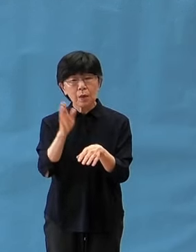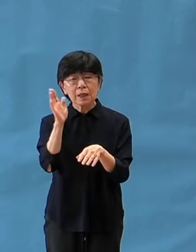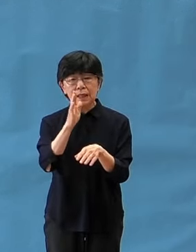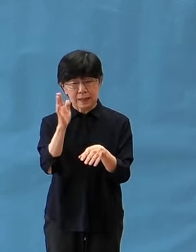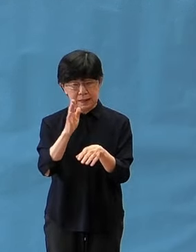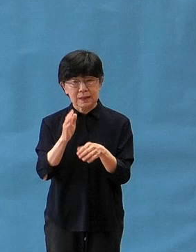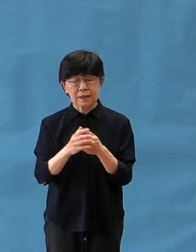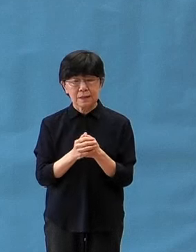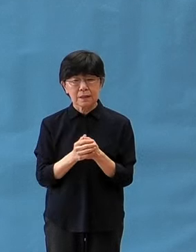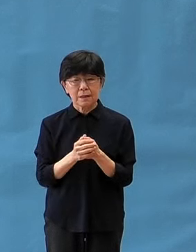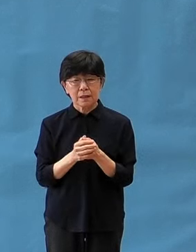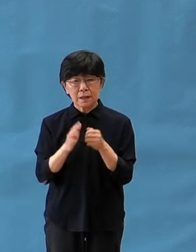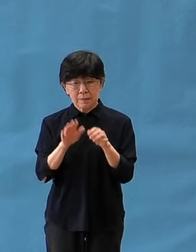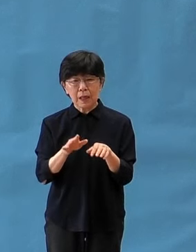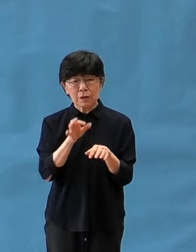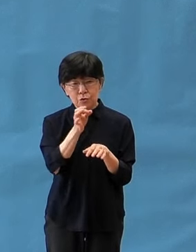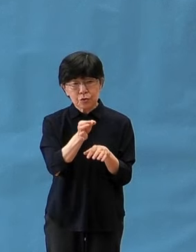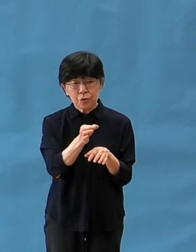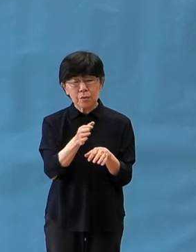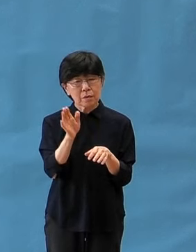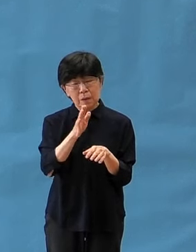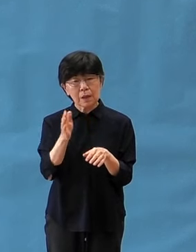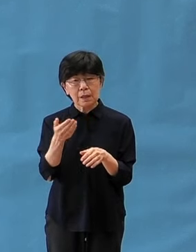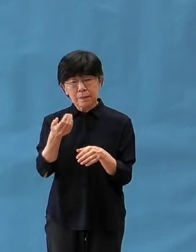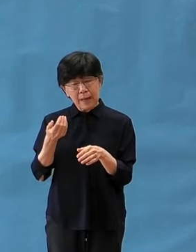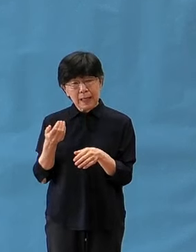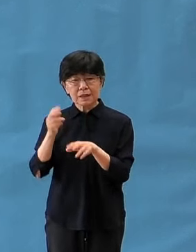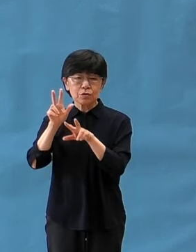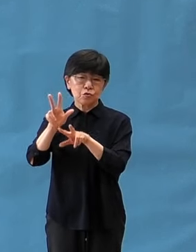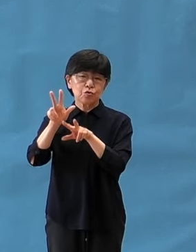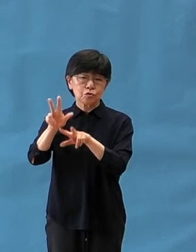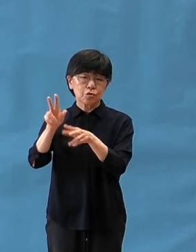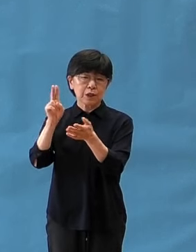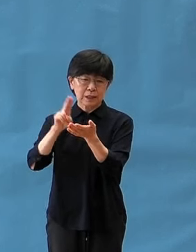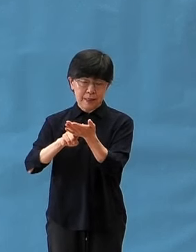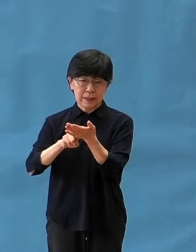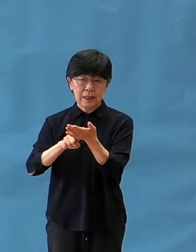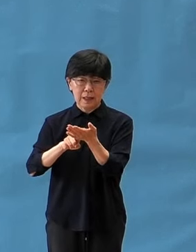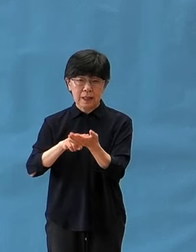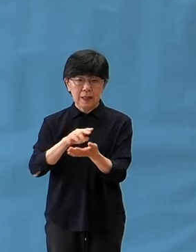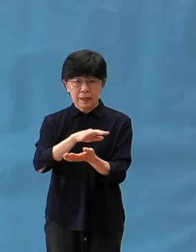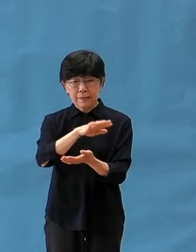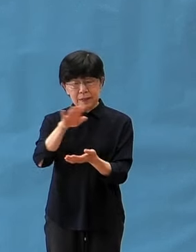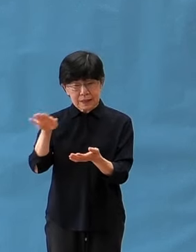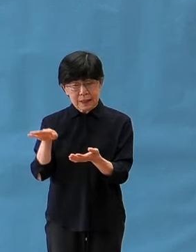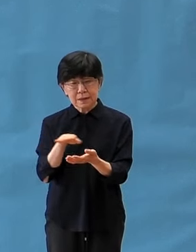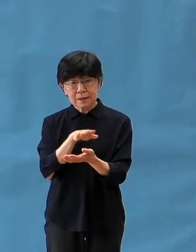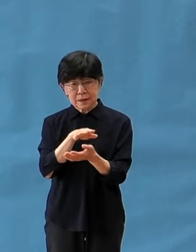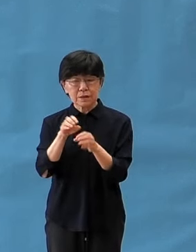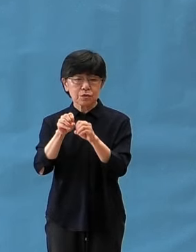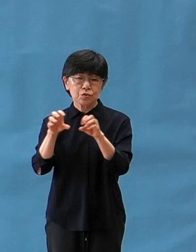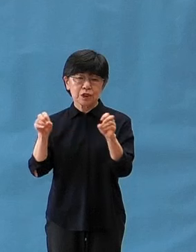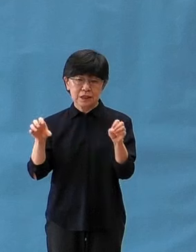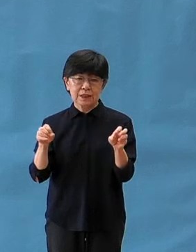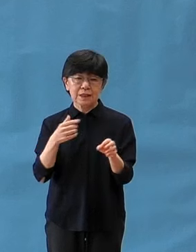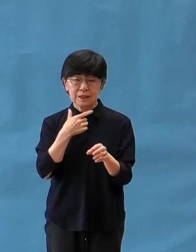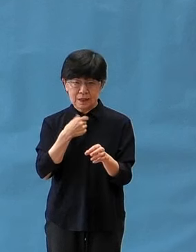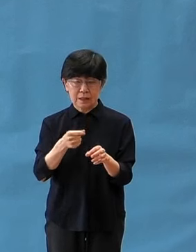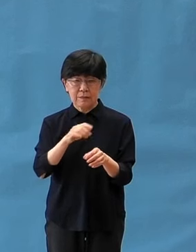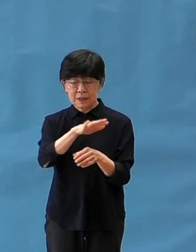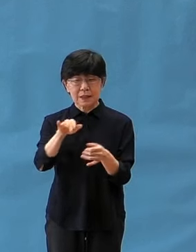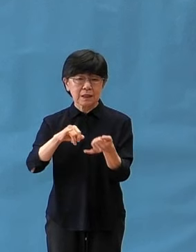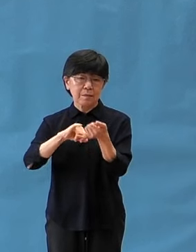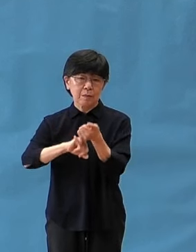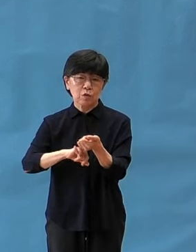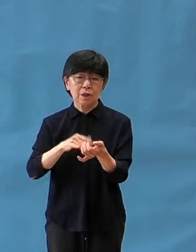べきこととして今回のルール策定というものを行っておりましたので、まずはこのルールをあの遵守していただいて、それが